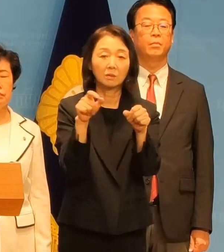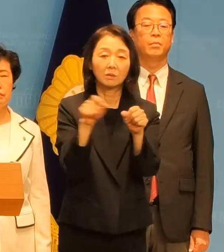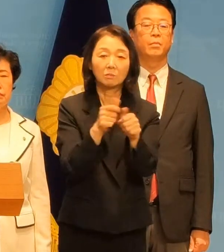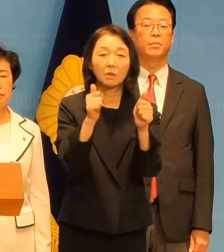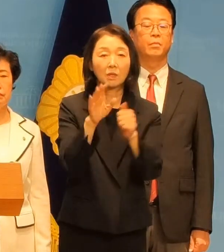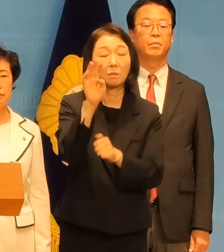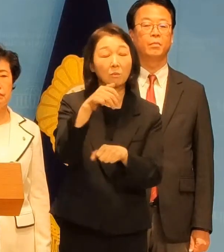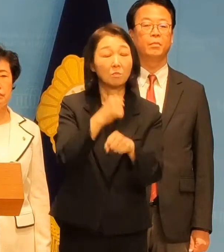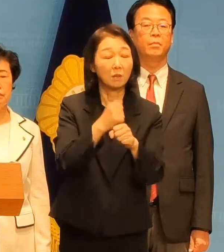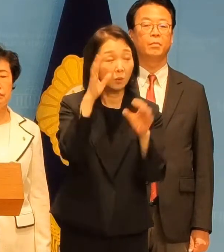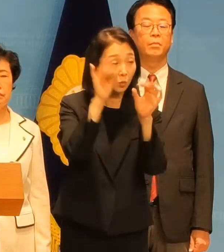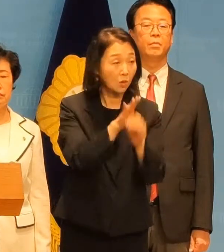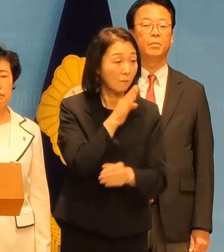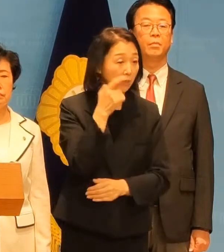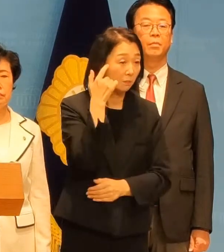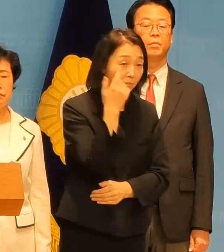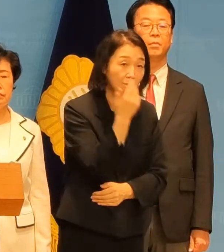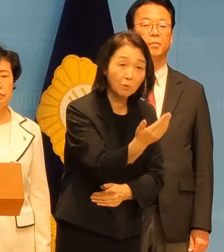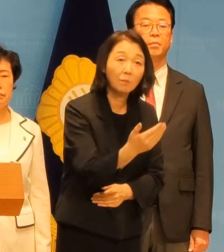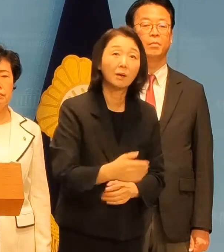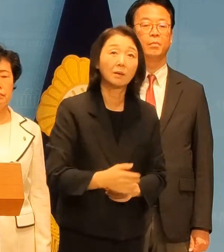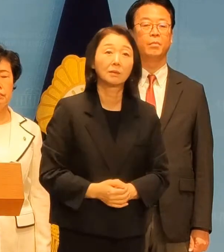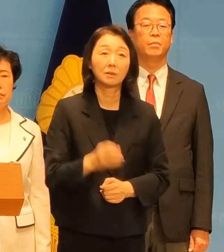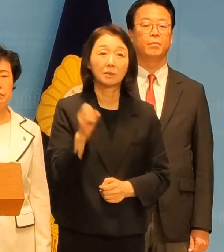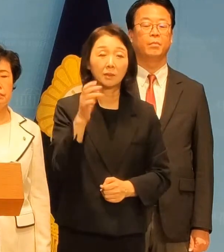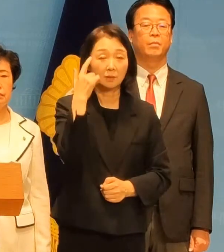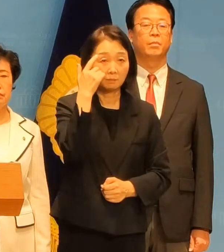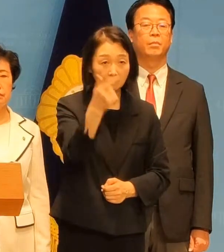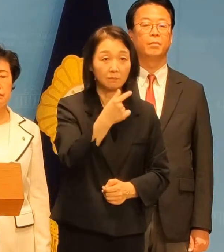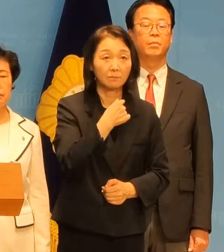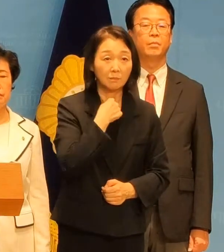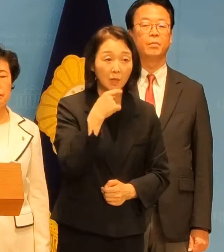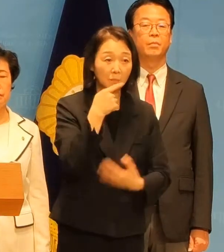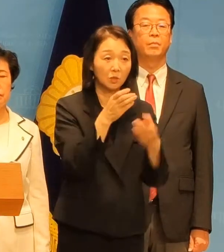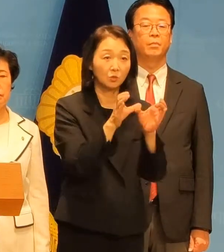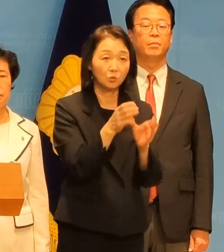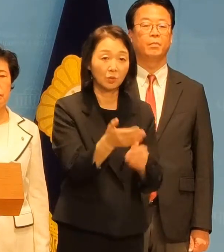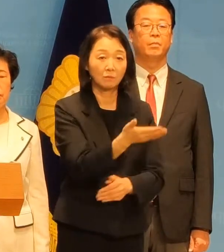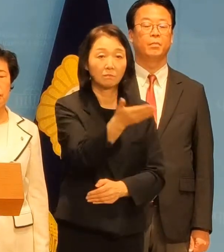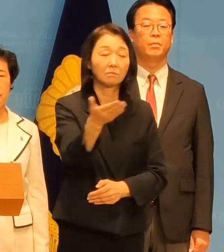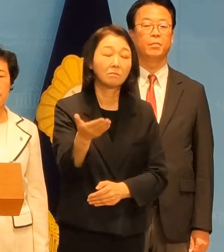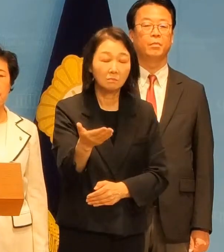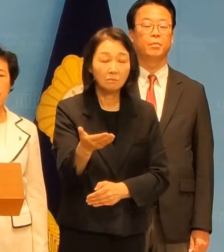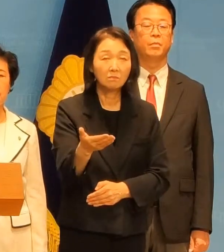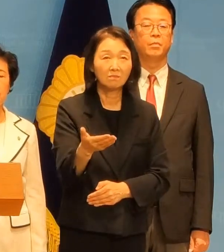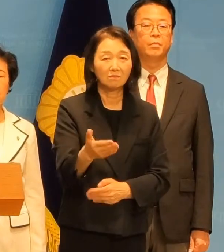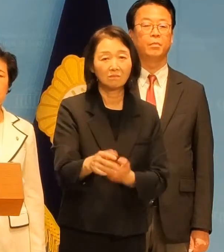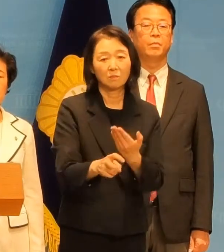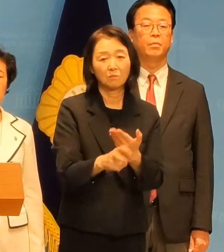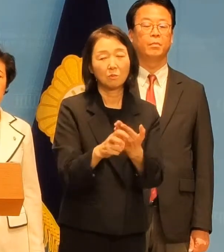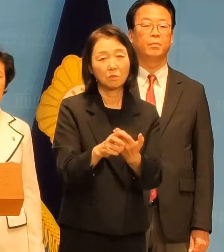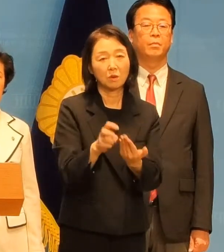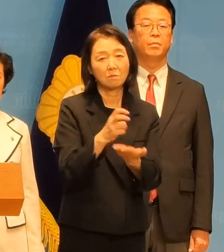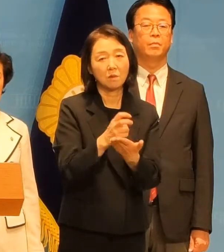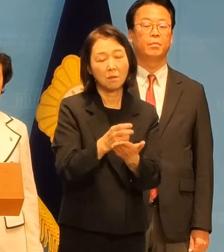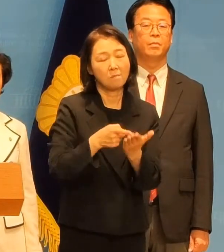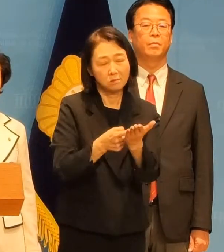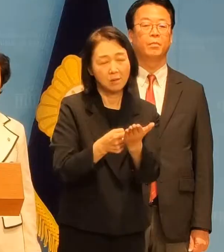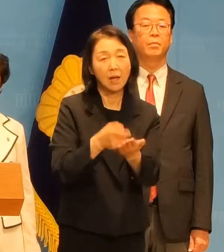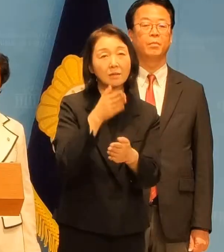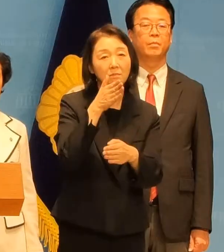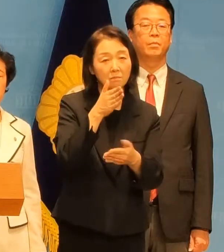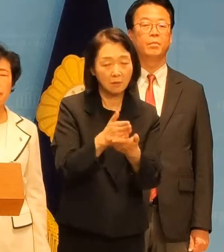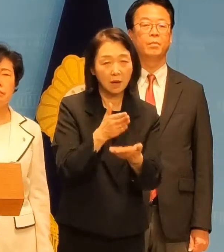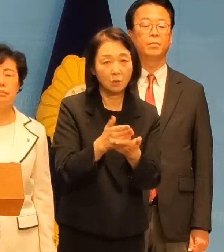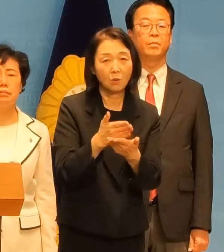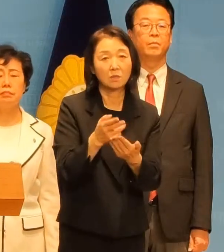만들다면 동의하겠냐고 다시 한번 묻습니다. 민주당 위헌적 입법 폭주 중단하고 이 법안 즉각 철회할